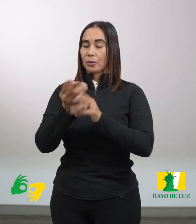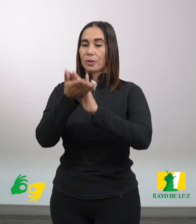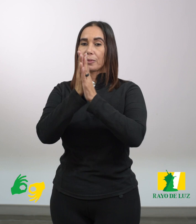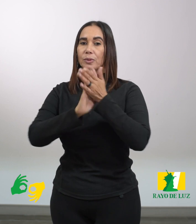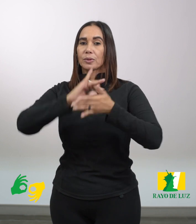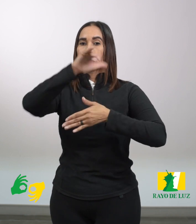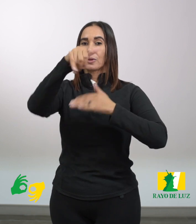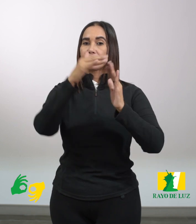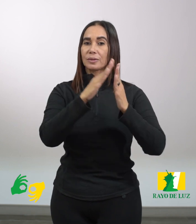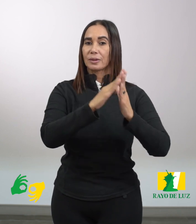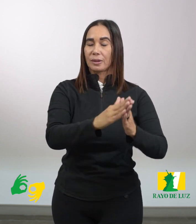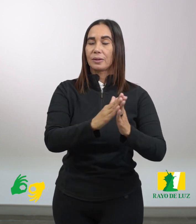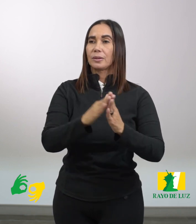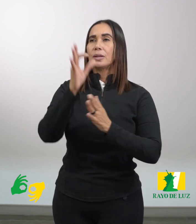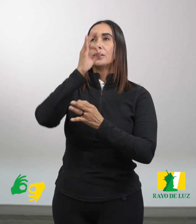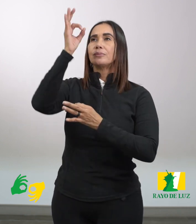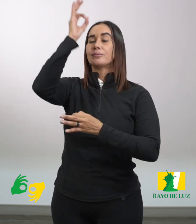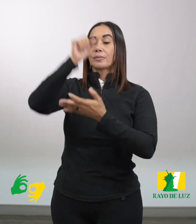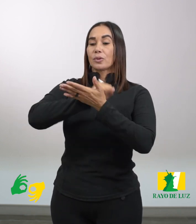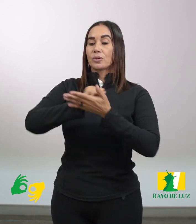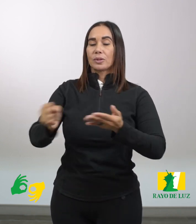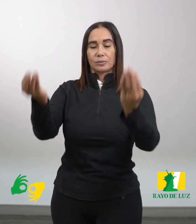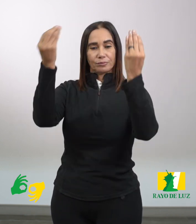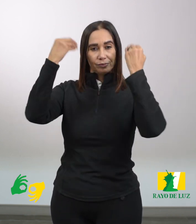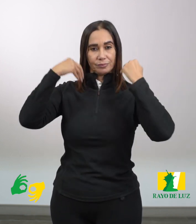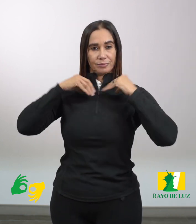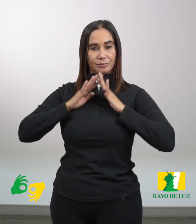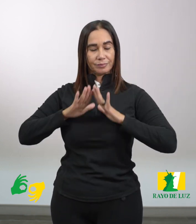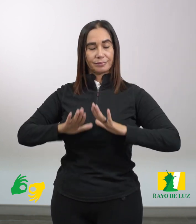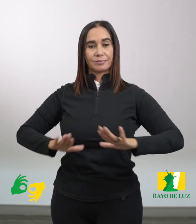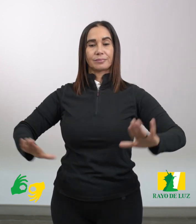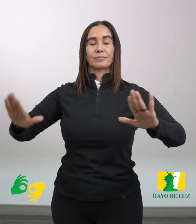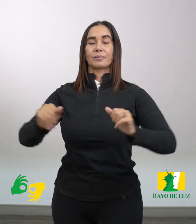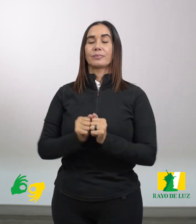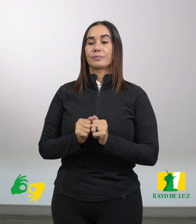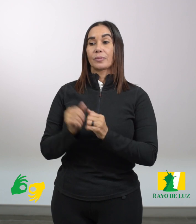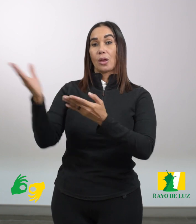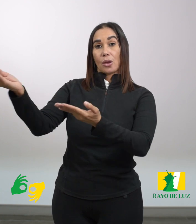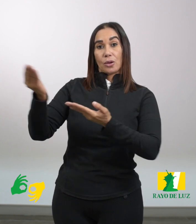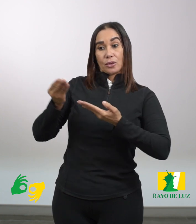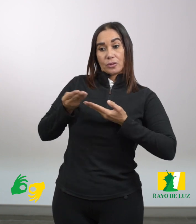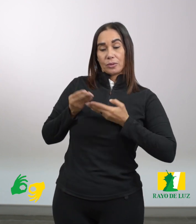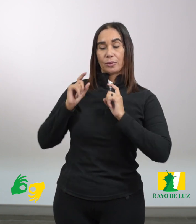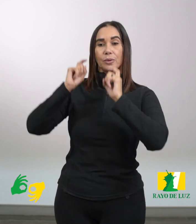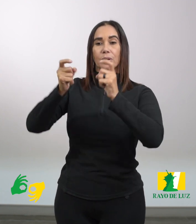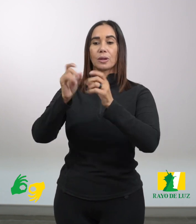Israel, y el Espíritu Santo moraba en él. Había recibido un oráculo del Espíritu Santo,